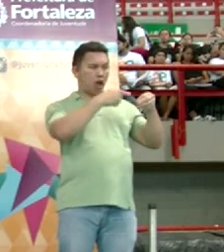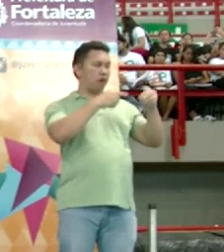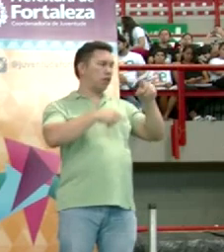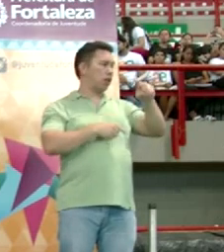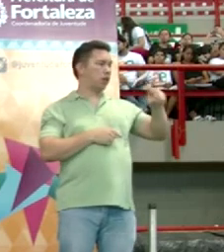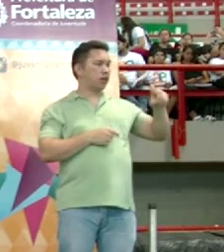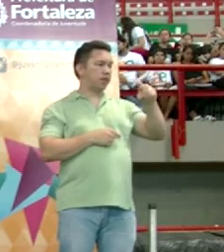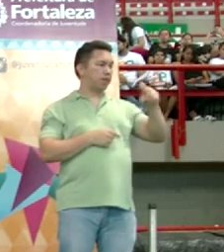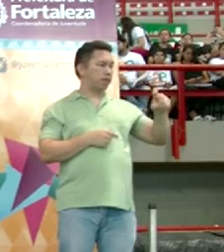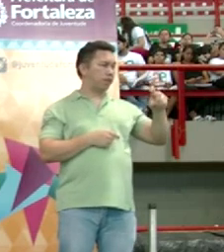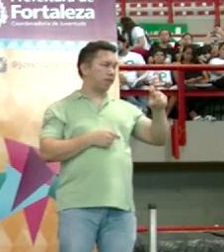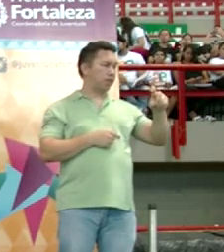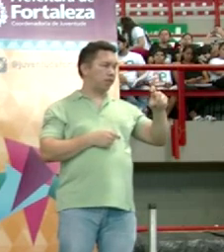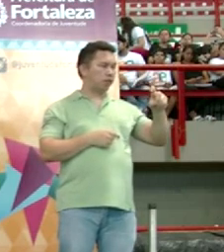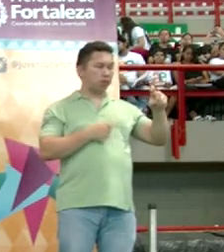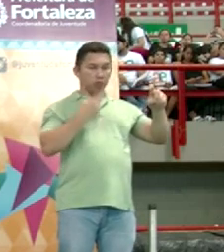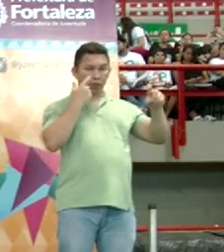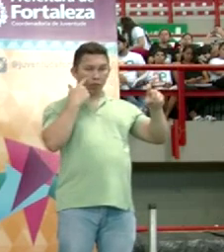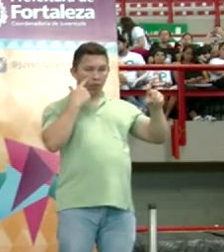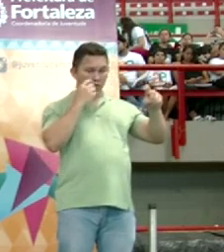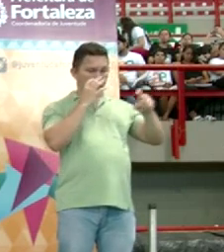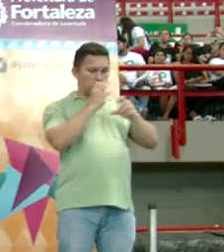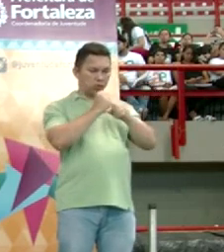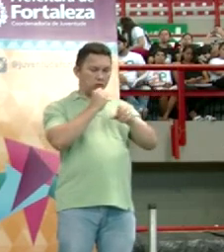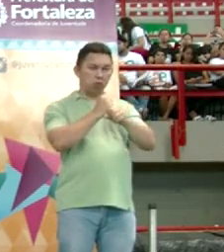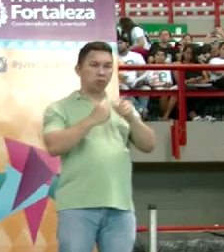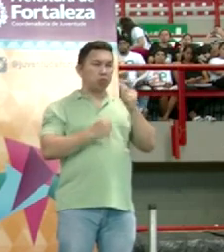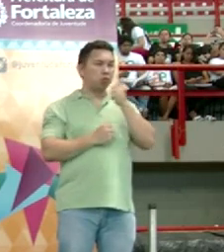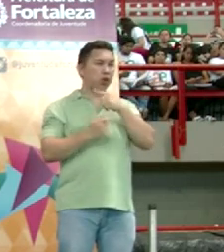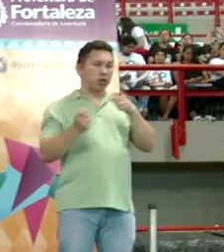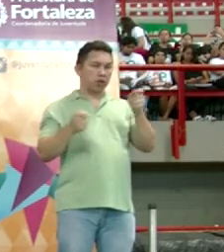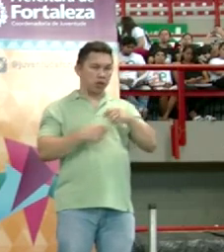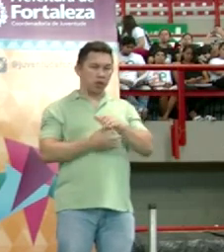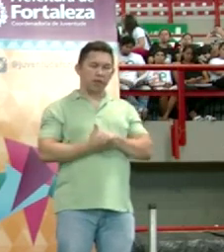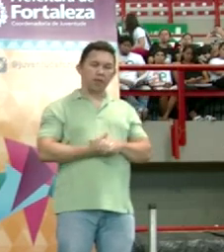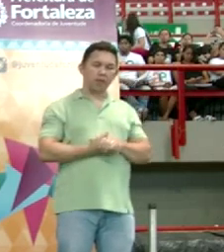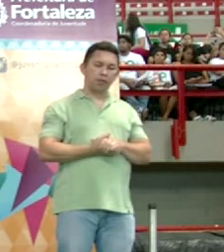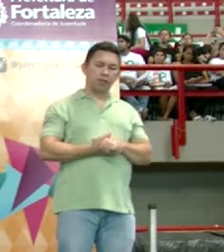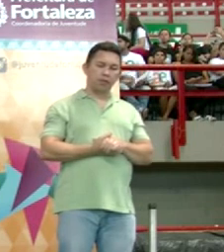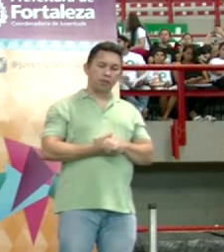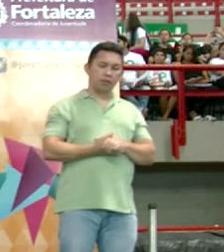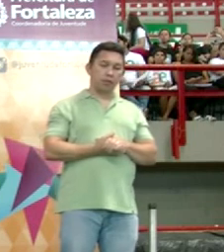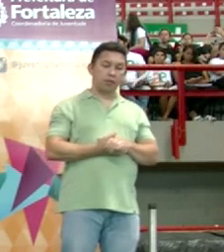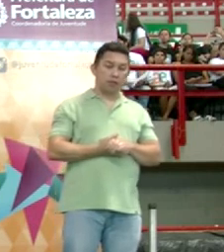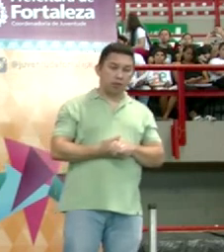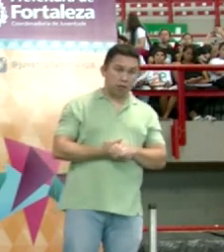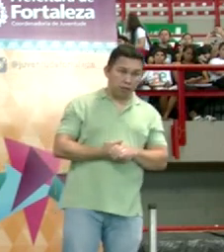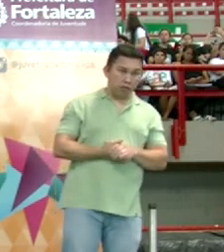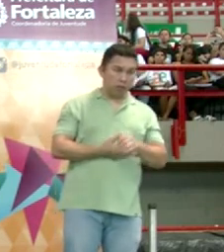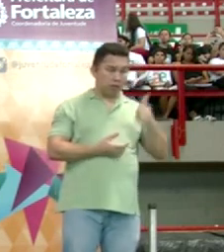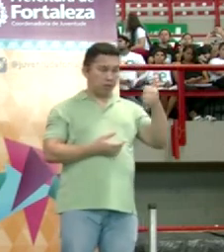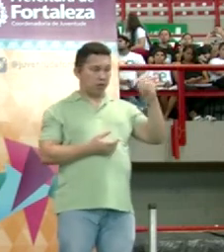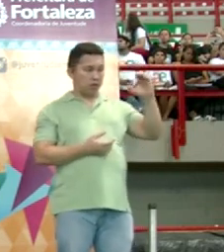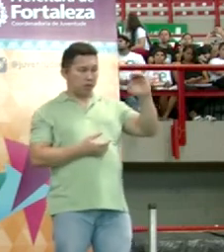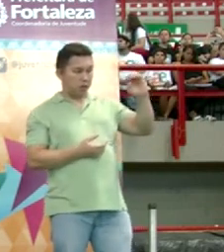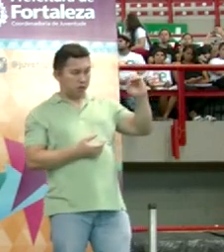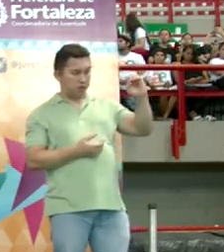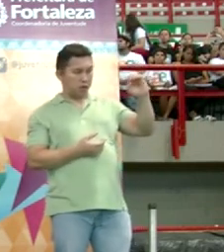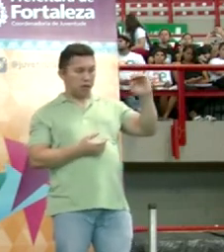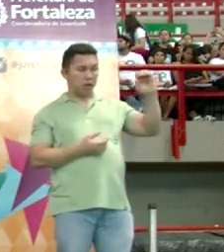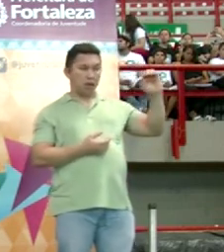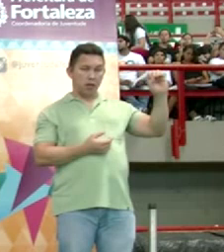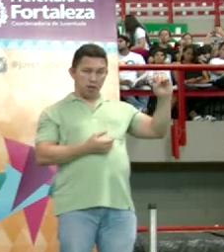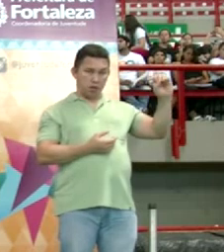Certo? Então, olha a minha conta que eu vou colocar agora. Vê se você consegue compreender. Ó. Era 100